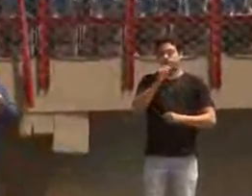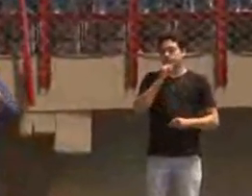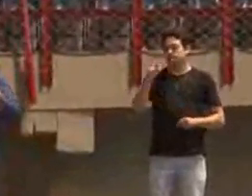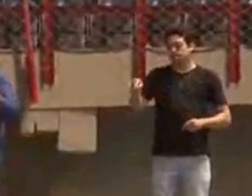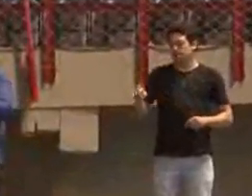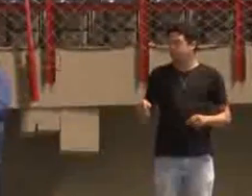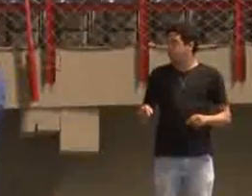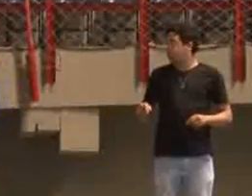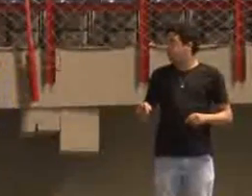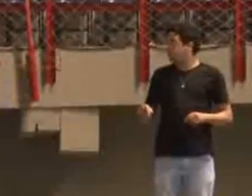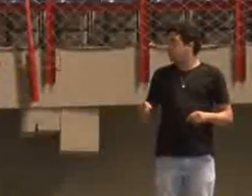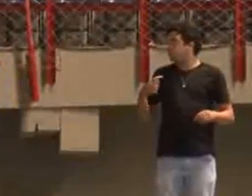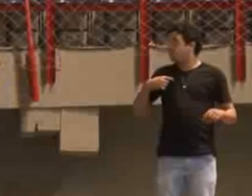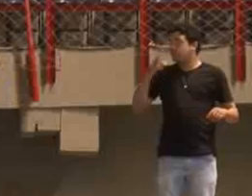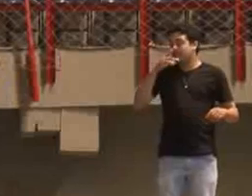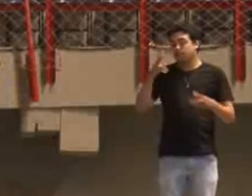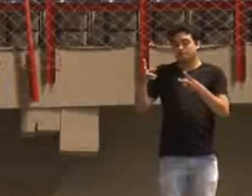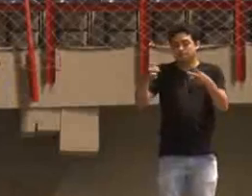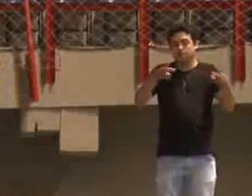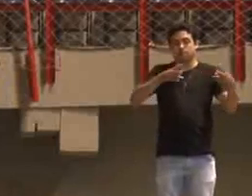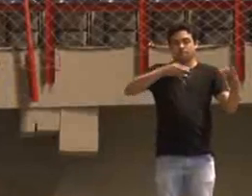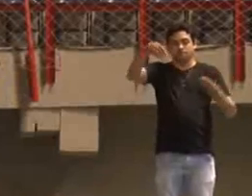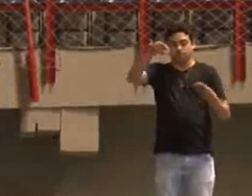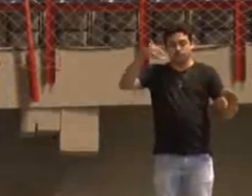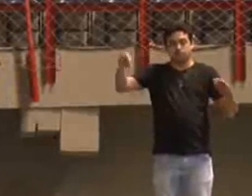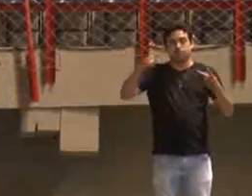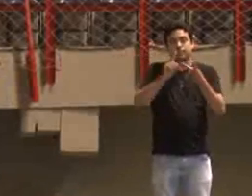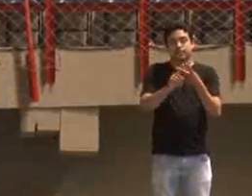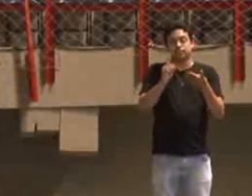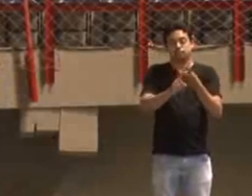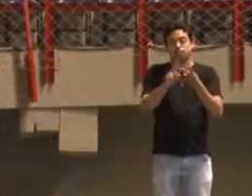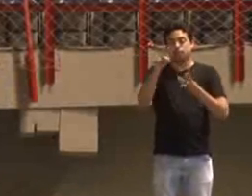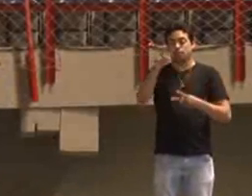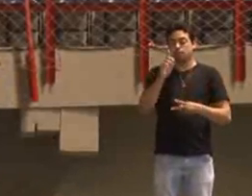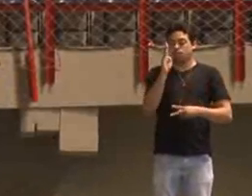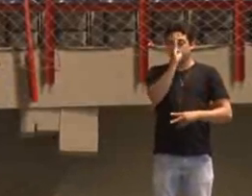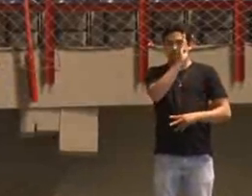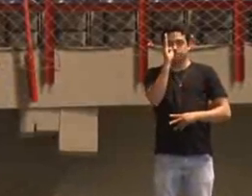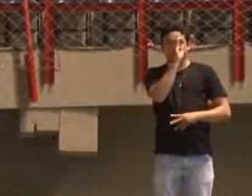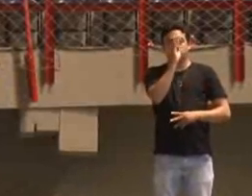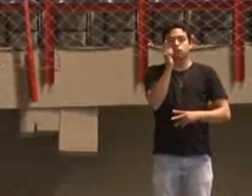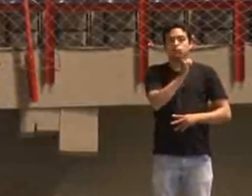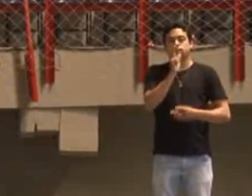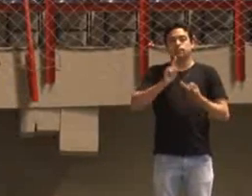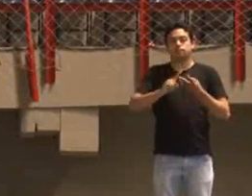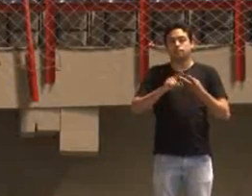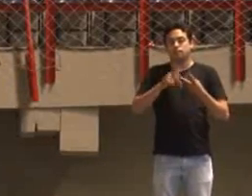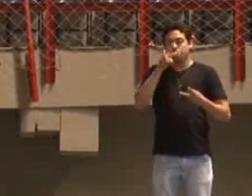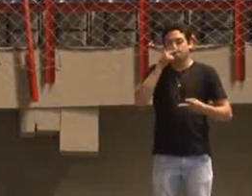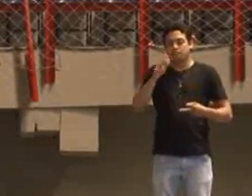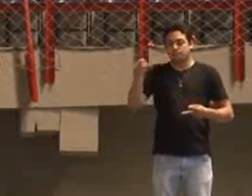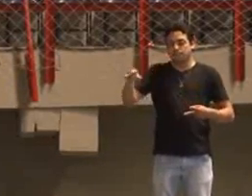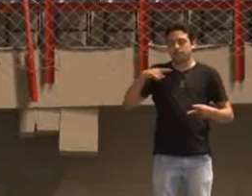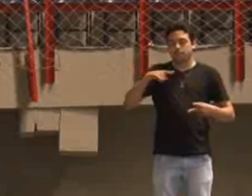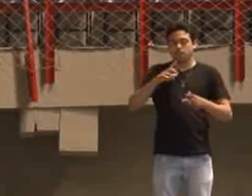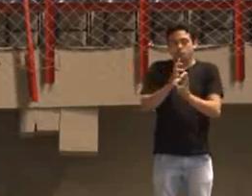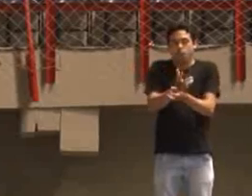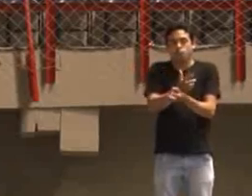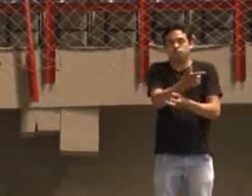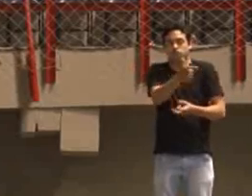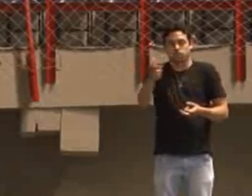Moçada, vocês viram aí a flexibilidade e o equilíbrio desse cidadão, né? O cara parece, você jura que ele não tem